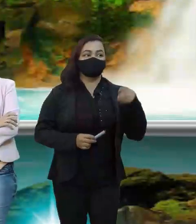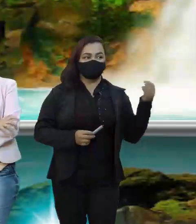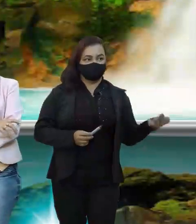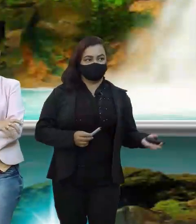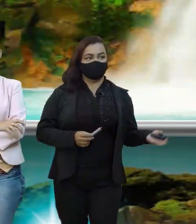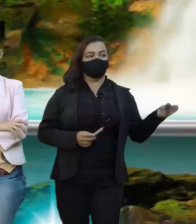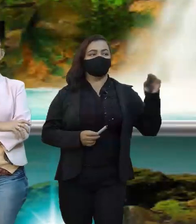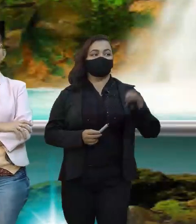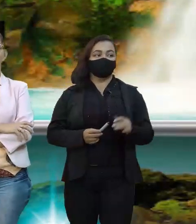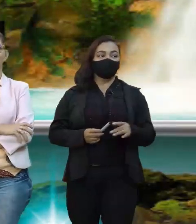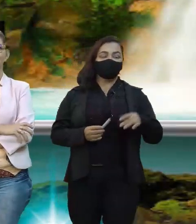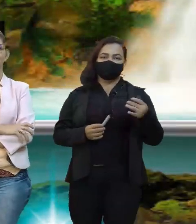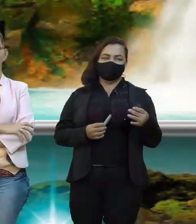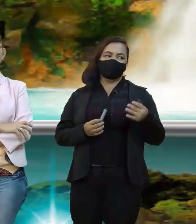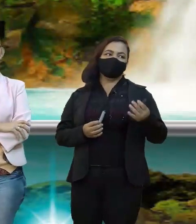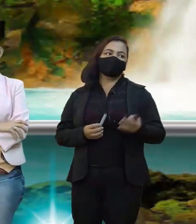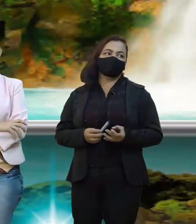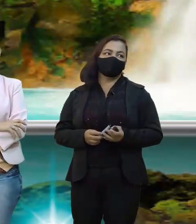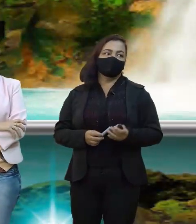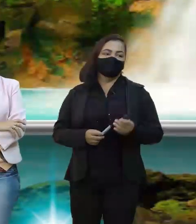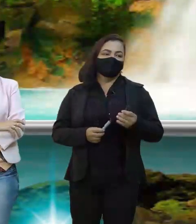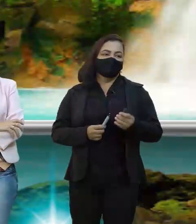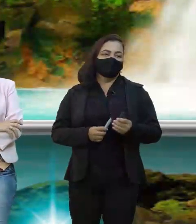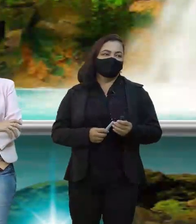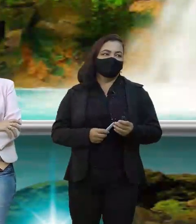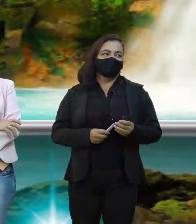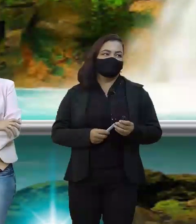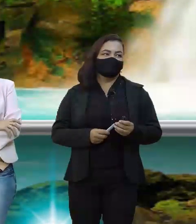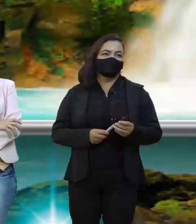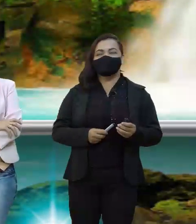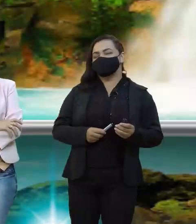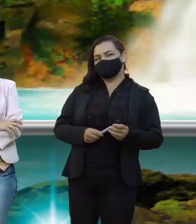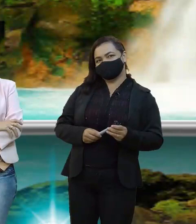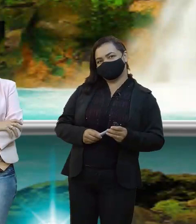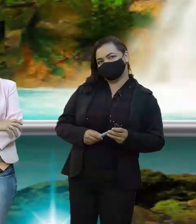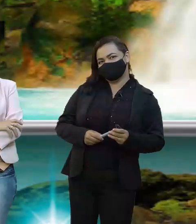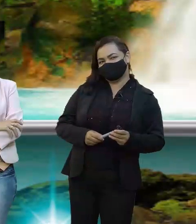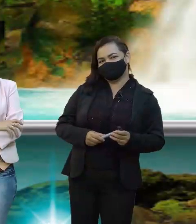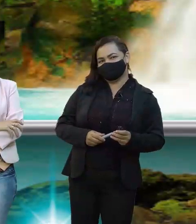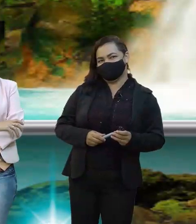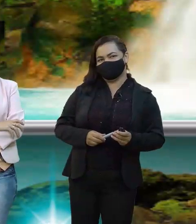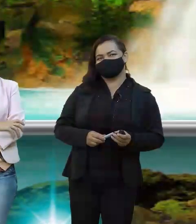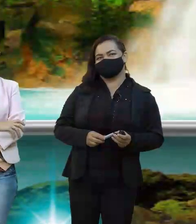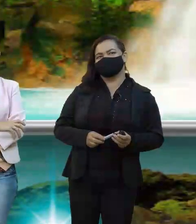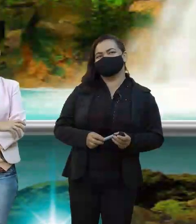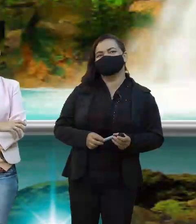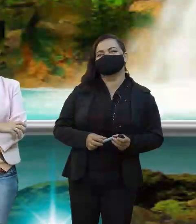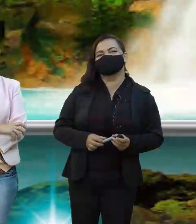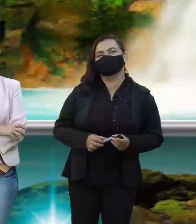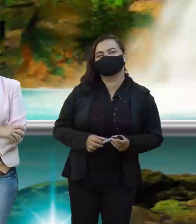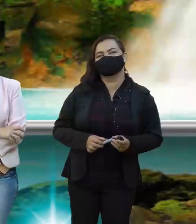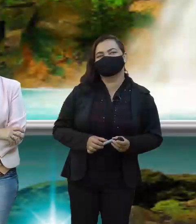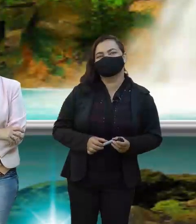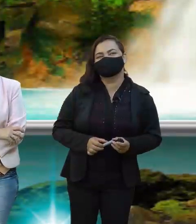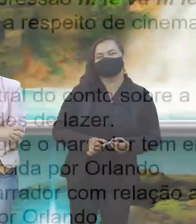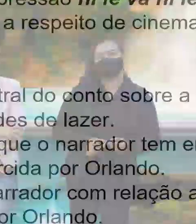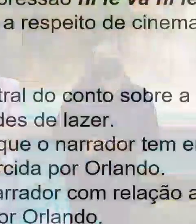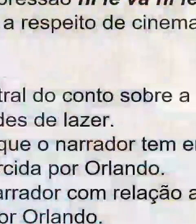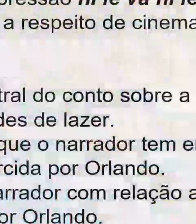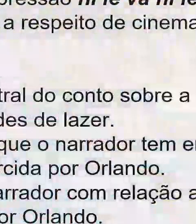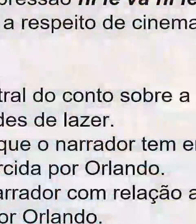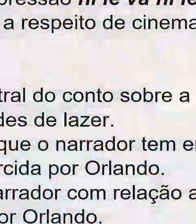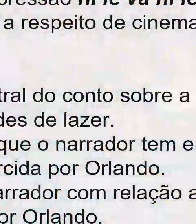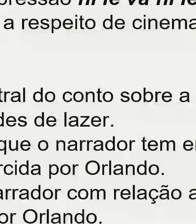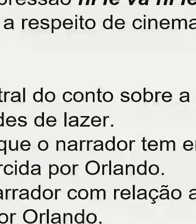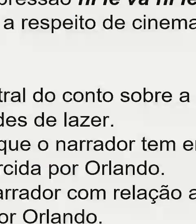Contradiz a percepção que o narrador tem a relação. Eu preciso mostrar o slide de volta. Vamos voltar para o slide.